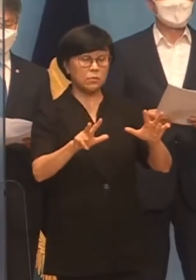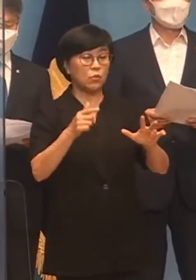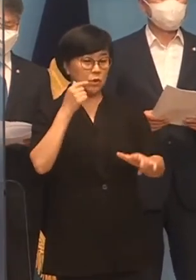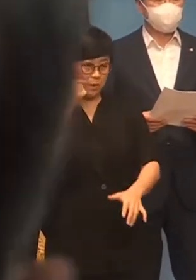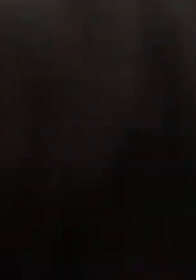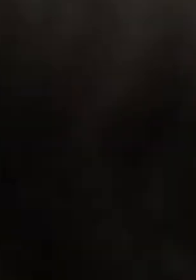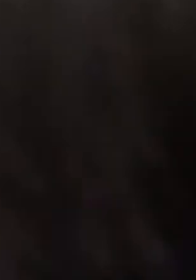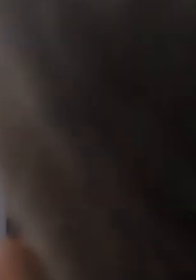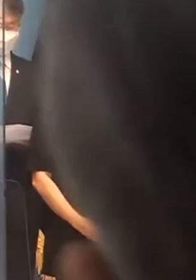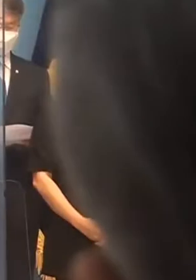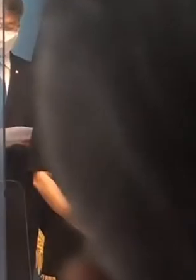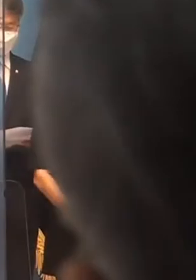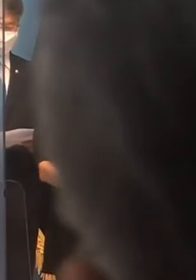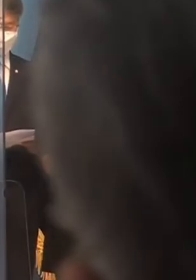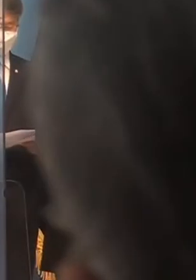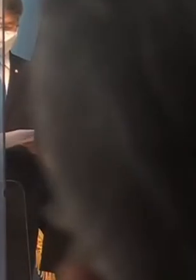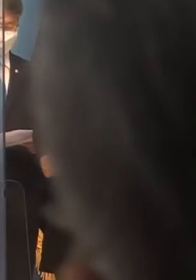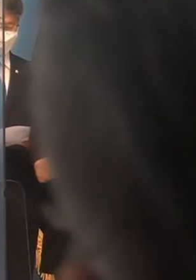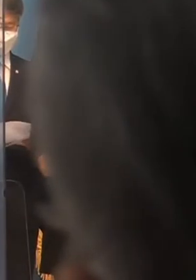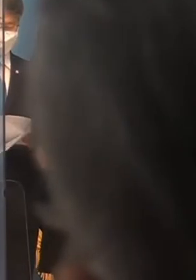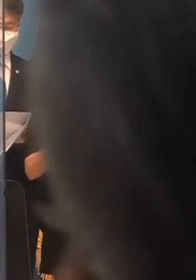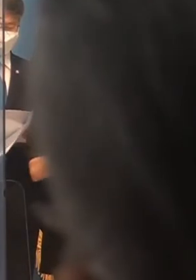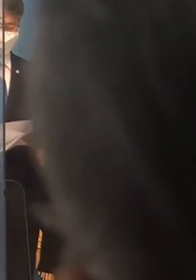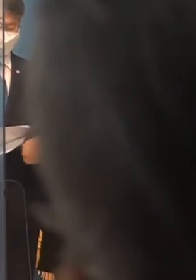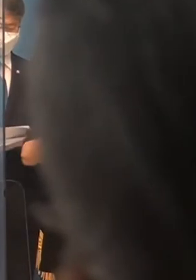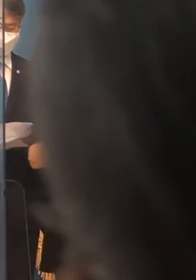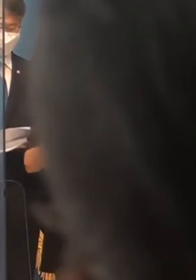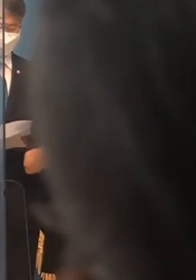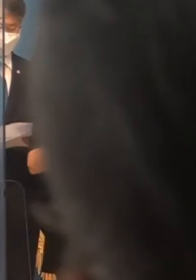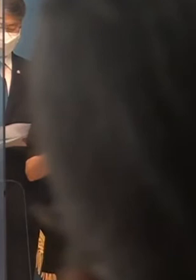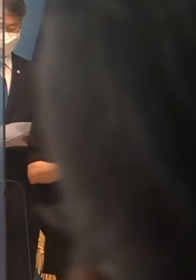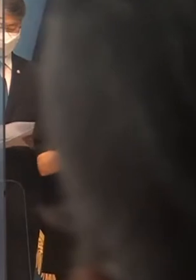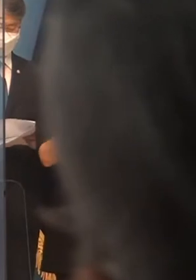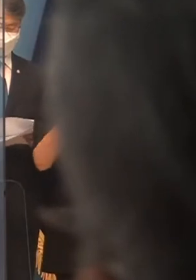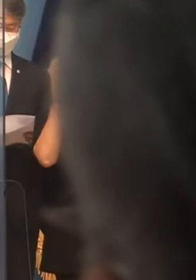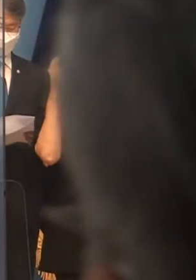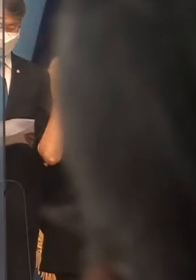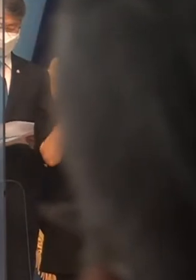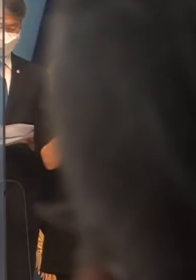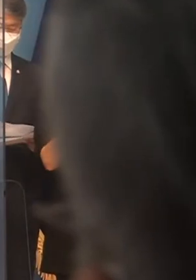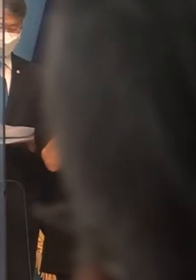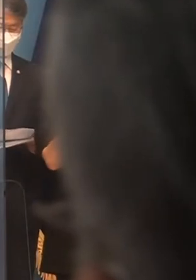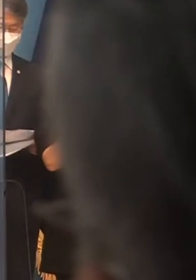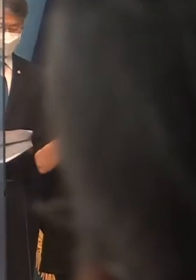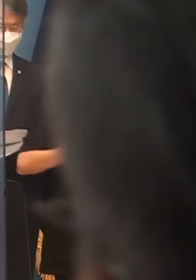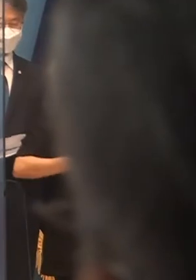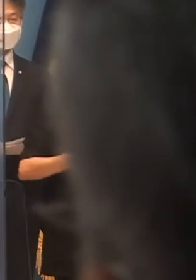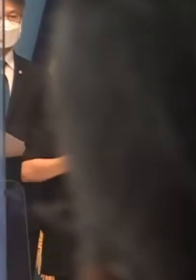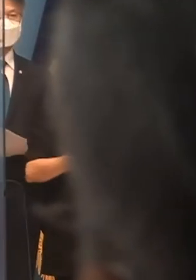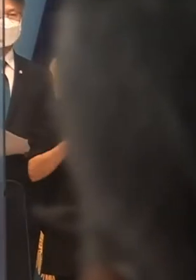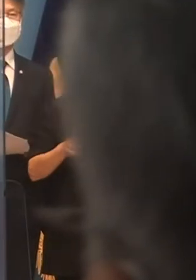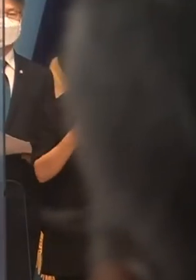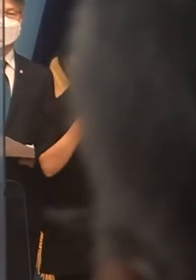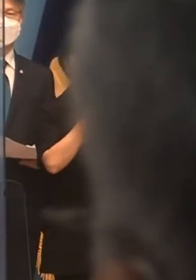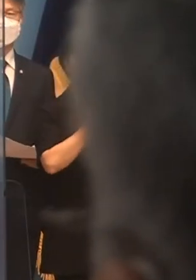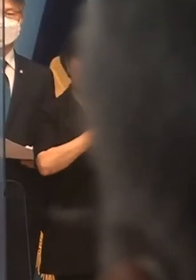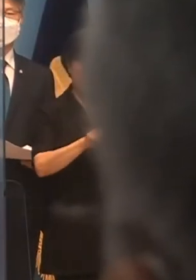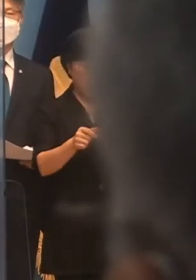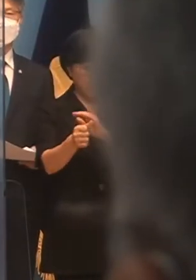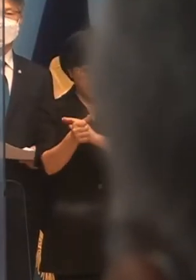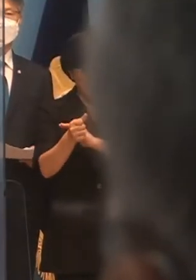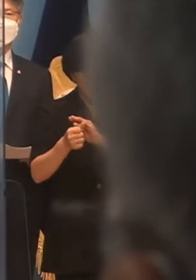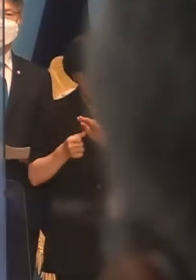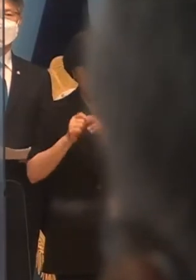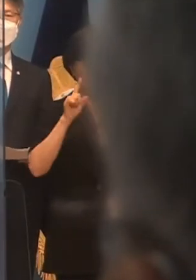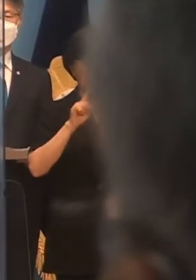못했습니다. 방역, 민생, 경제에 집중하는 것이 민심에 순응하는 일이라는 판단이었지만 무능했거나